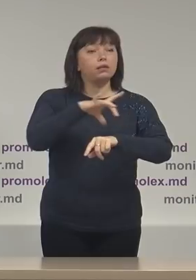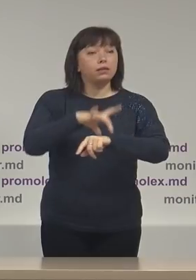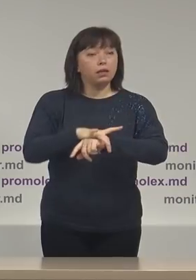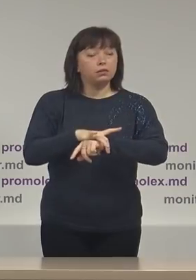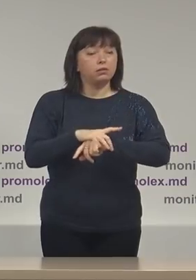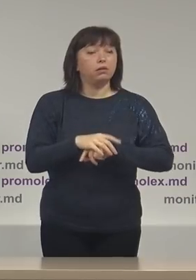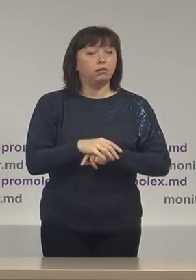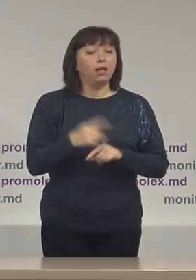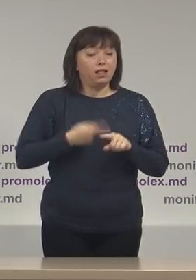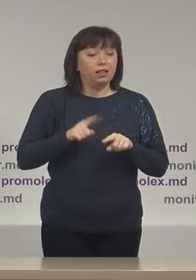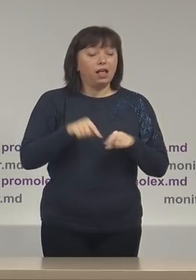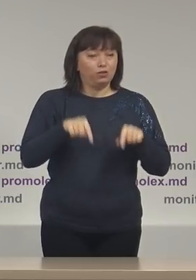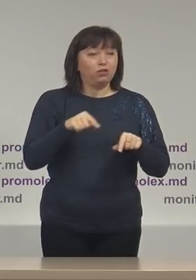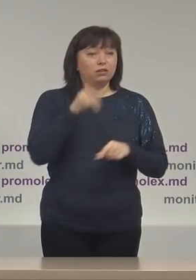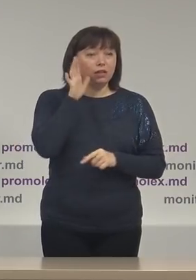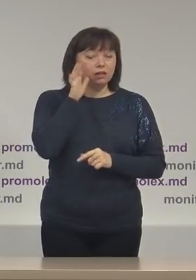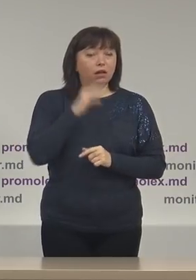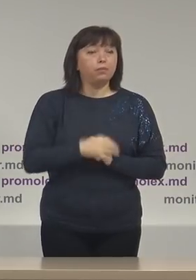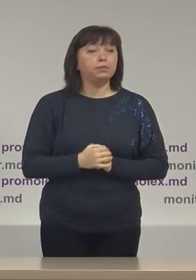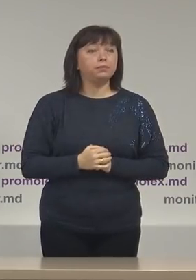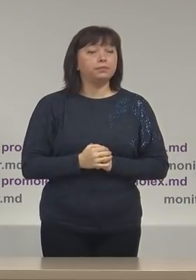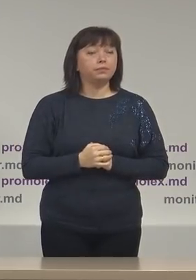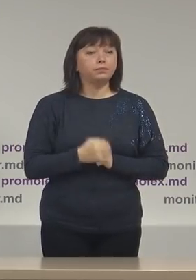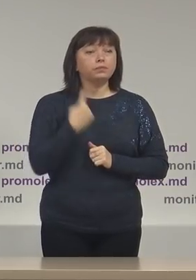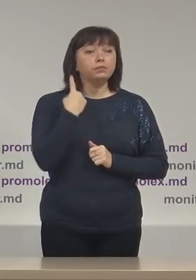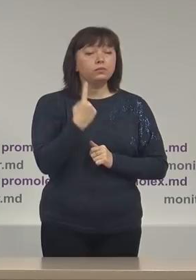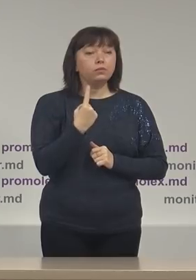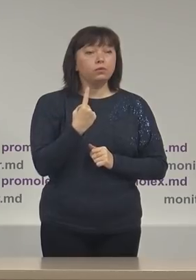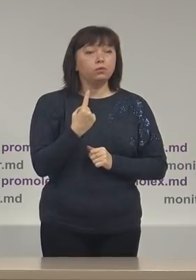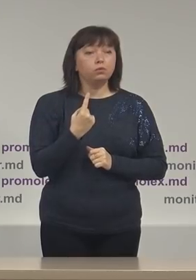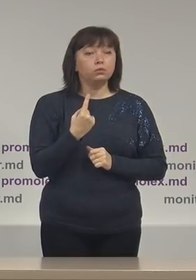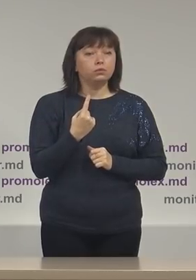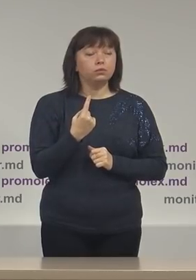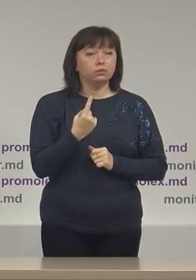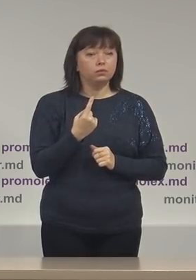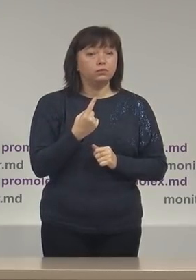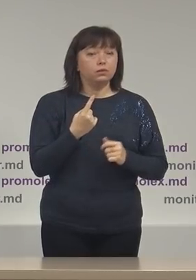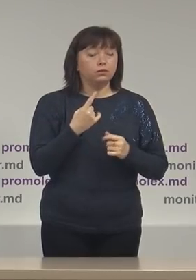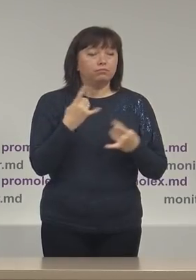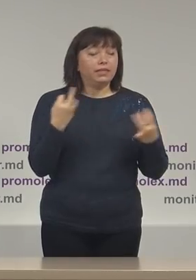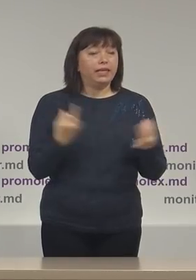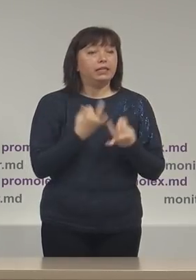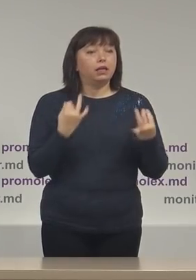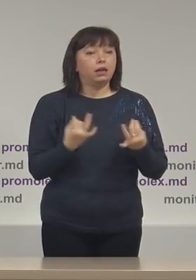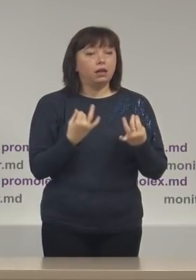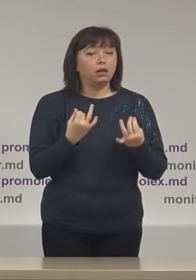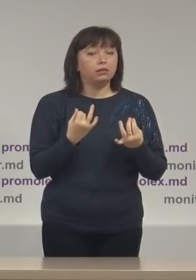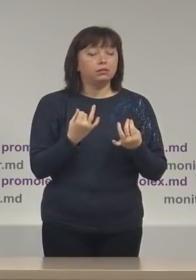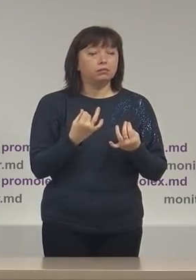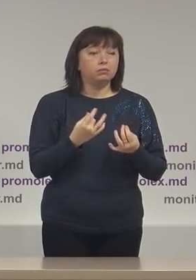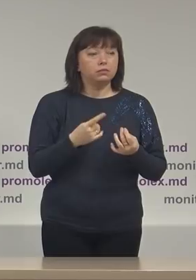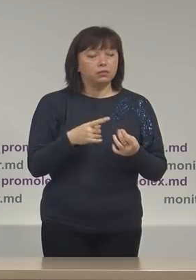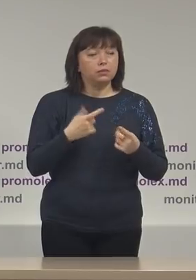la această etapă, un interes se pare